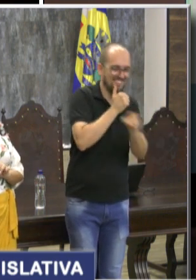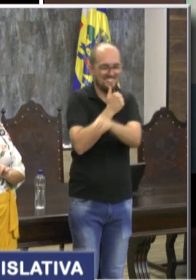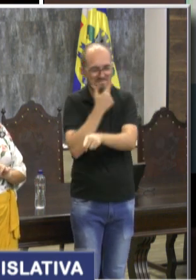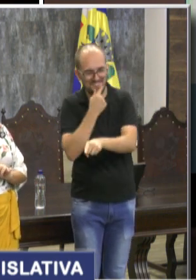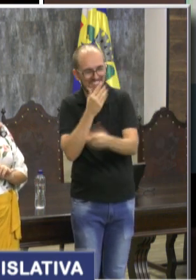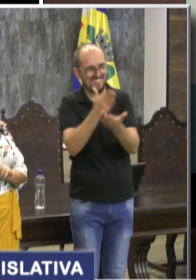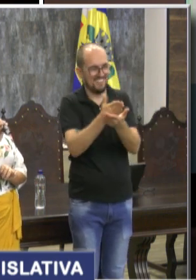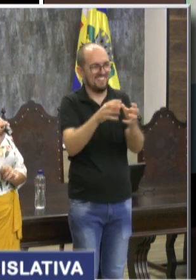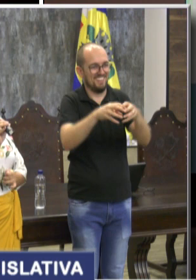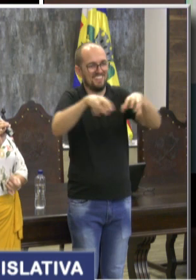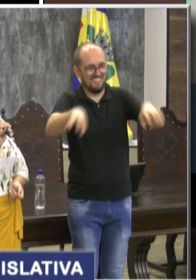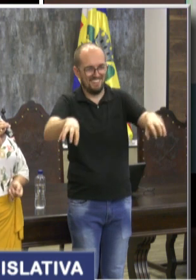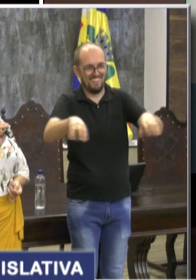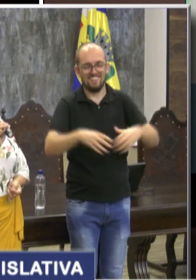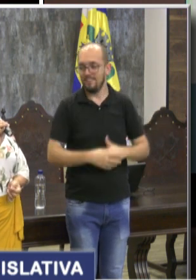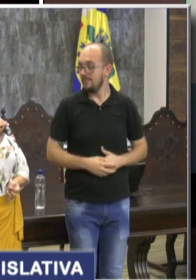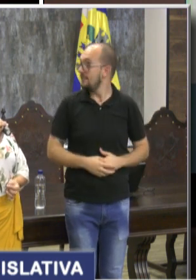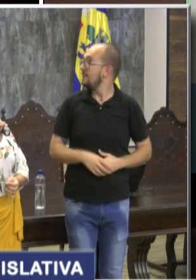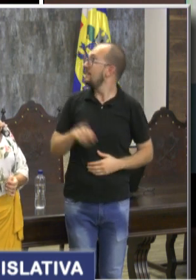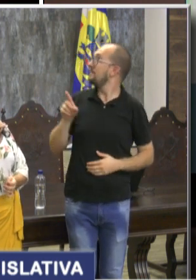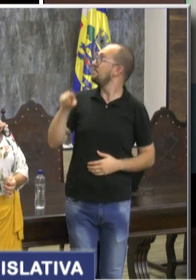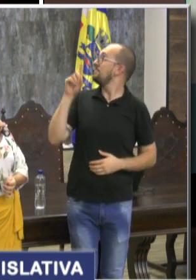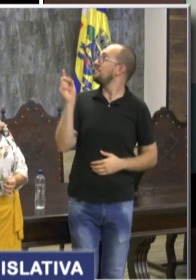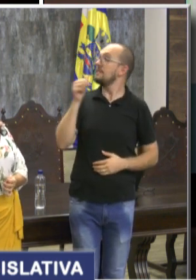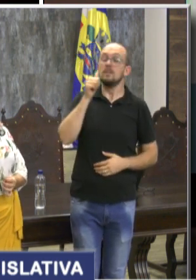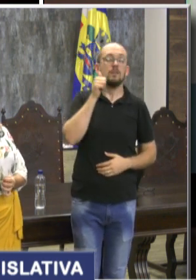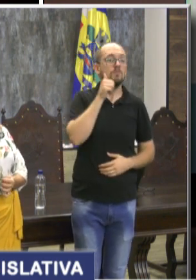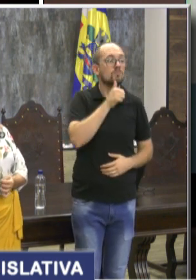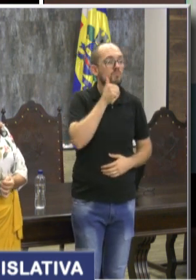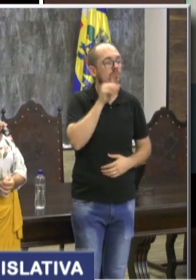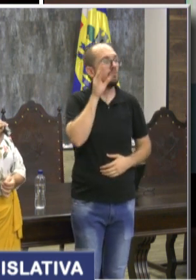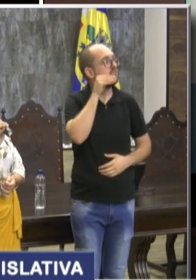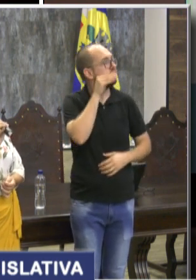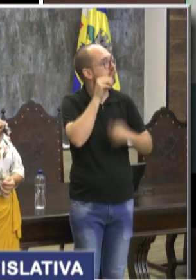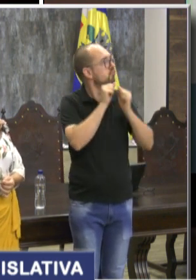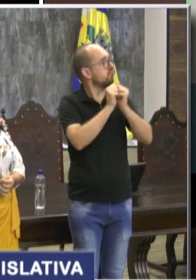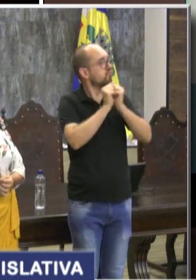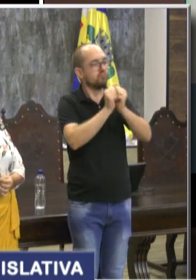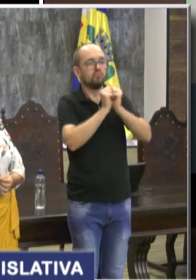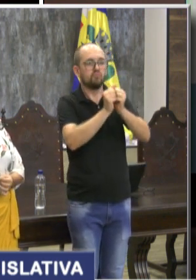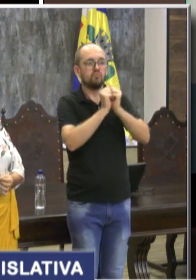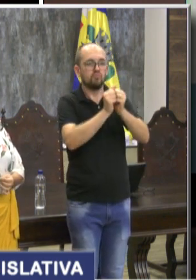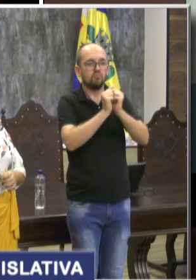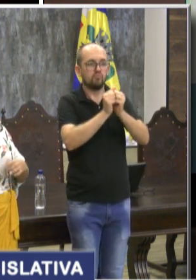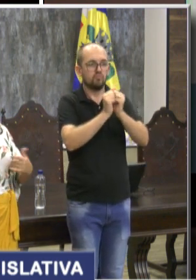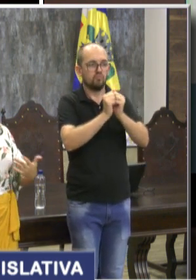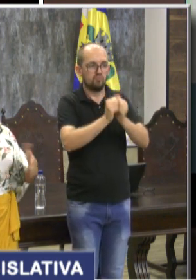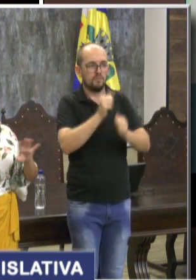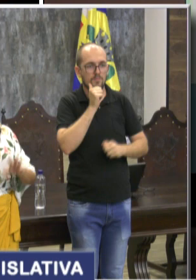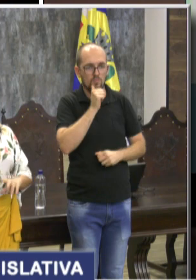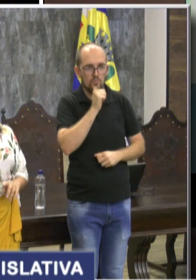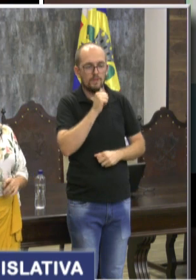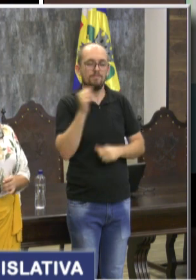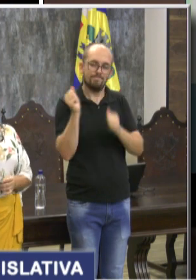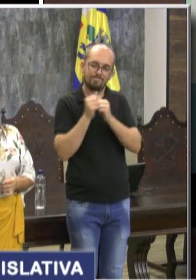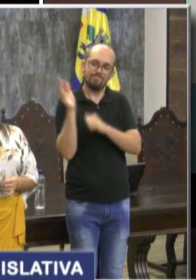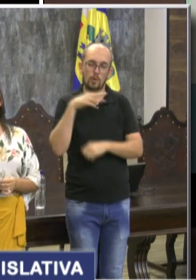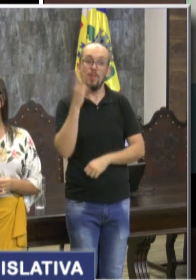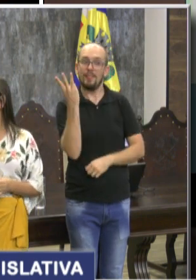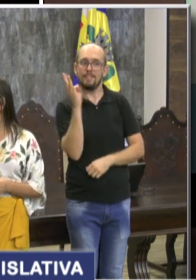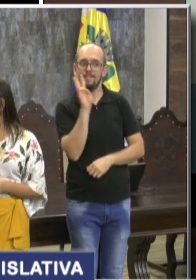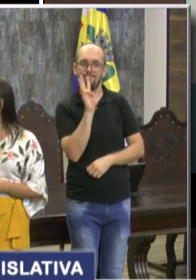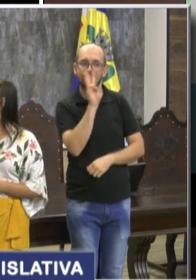gente tem uma funcionária da escola muito parceira, que está sempre presente de segunda-feira comigo, né? A gente vai para o supermercado